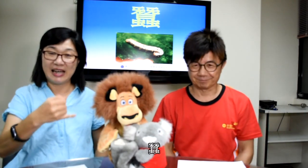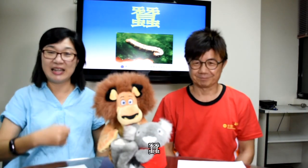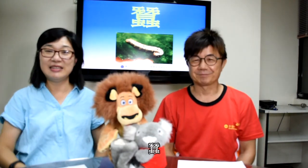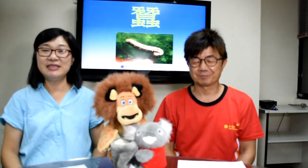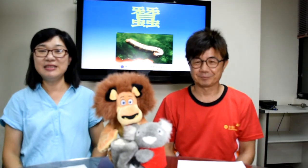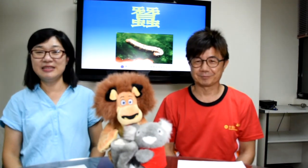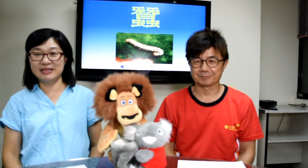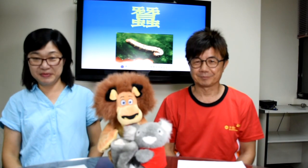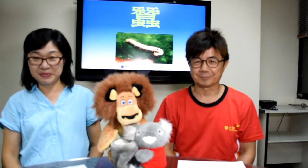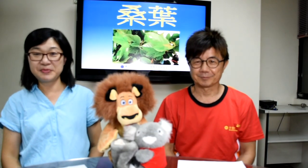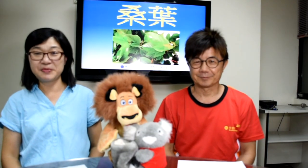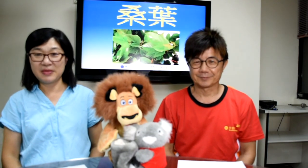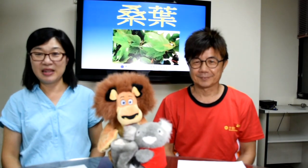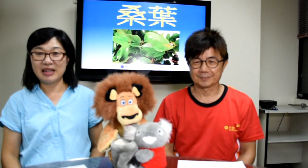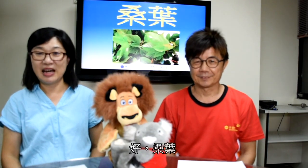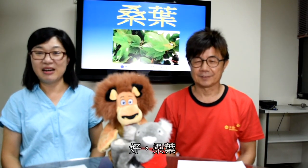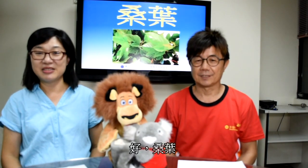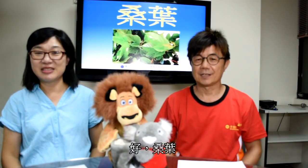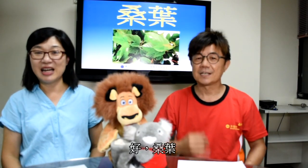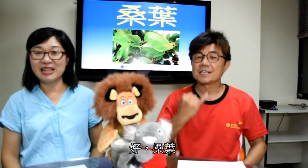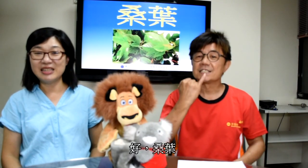蚕，好，桑叶，